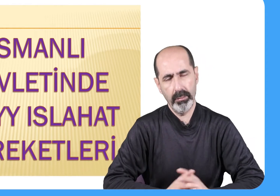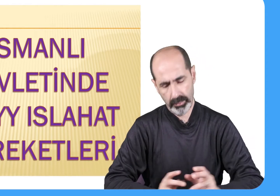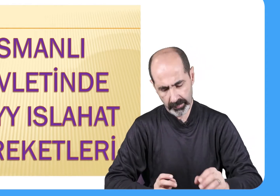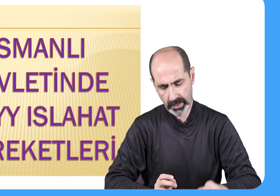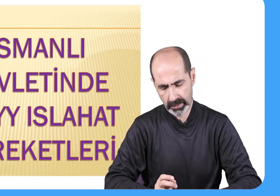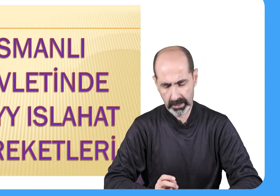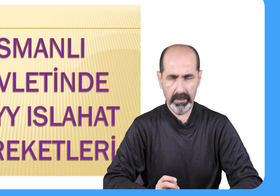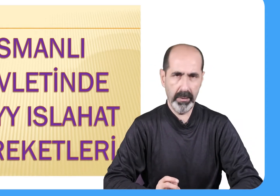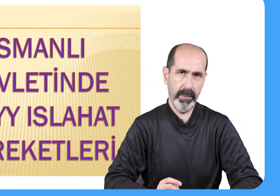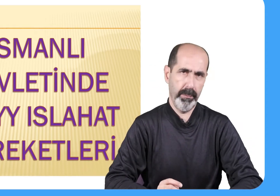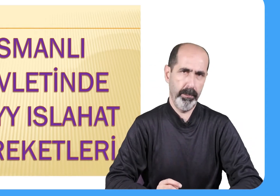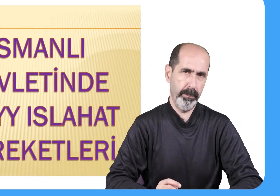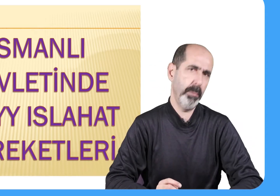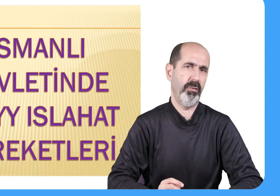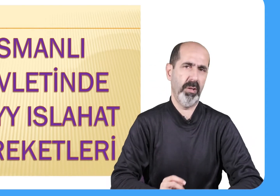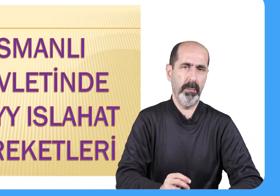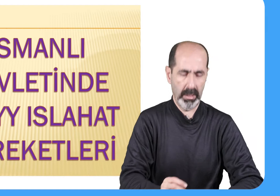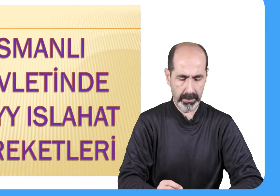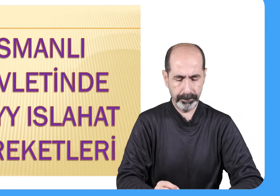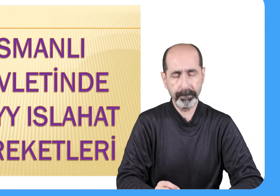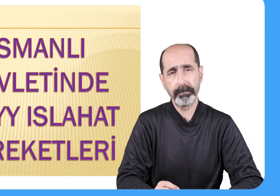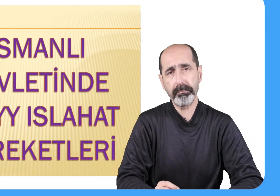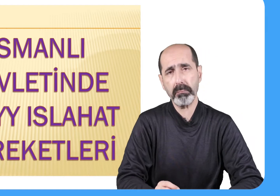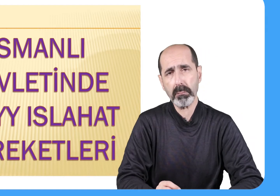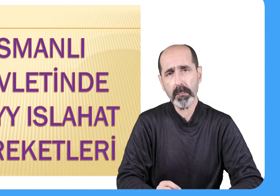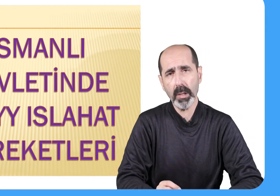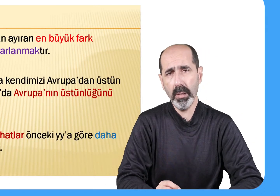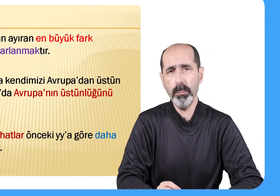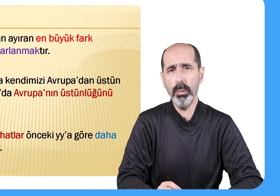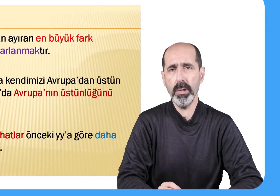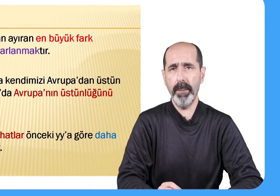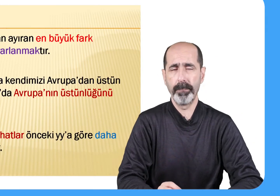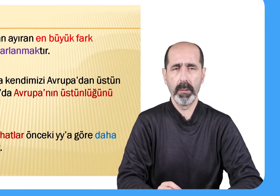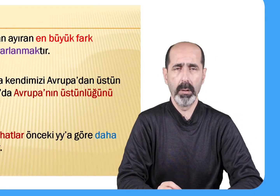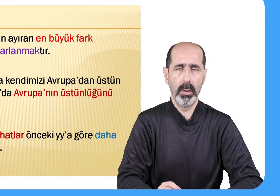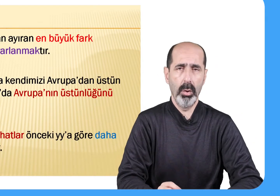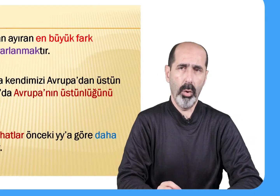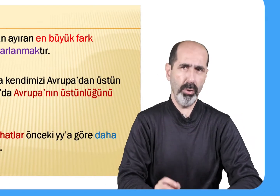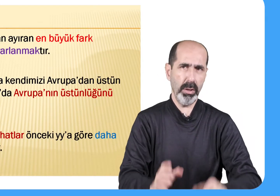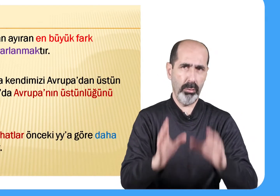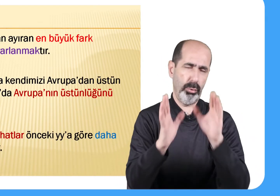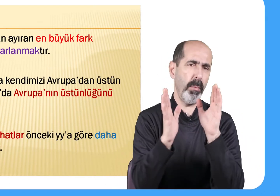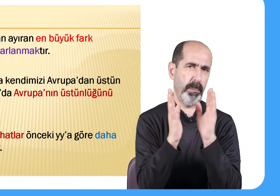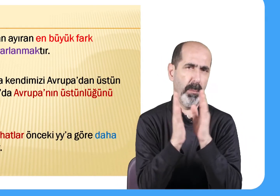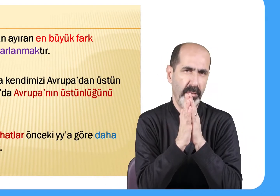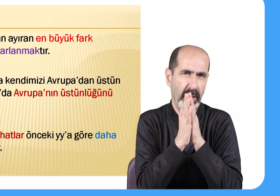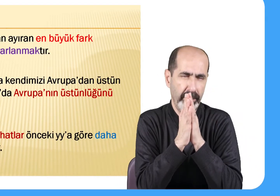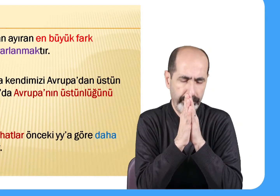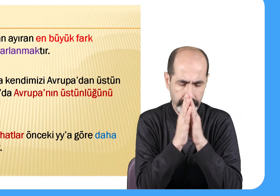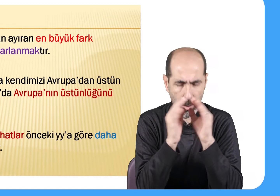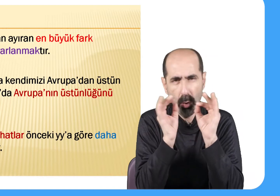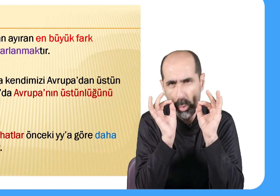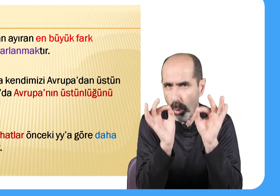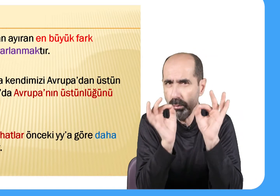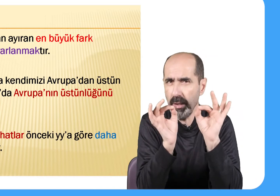18'ini ıslatarak Bu bir başlayalım bakalım Tabii burada da öncelikle şuna bakmamız